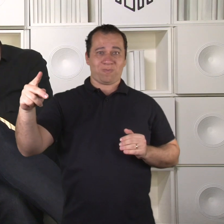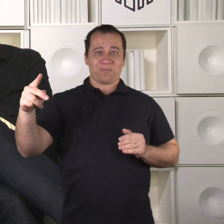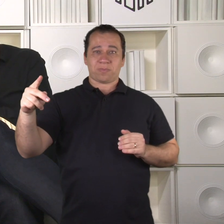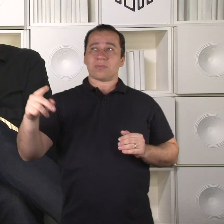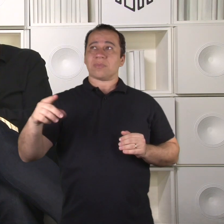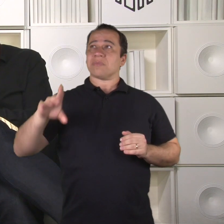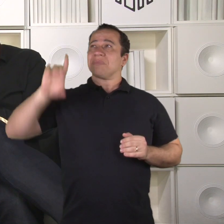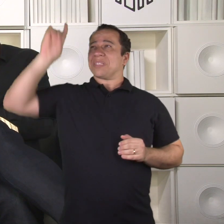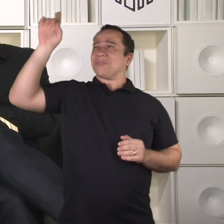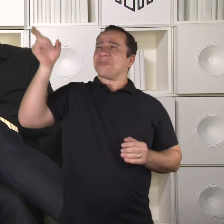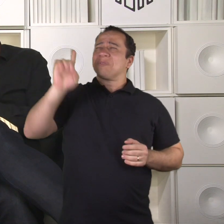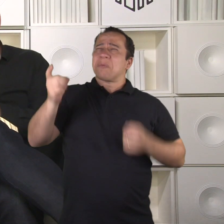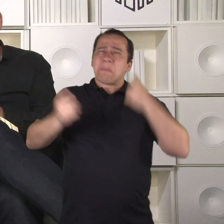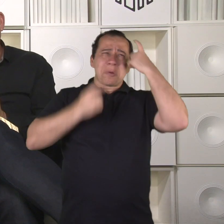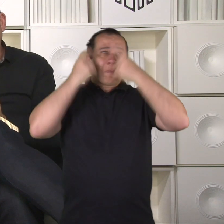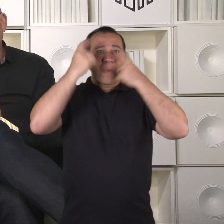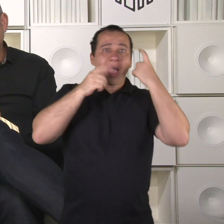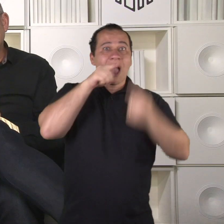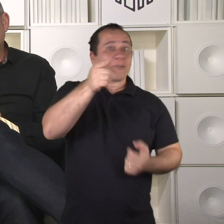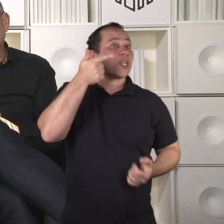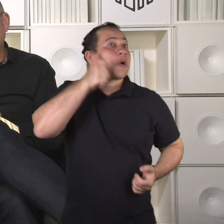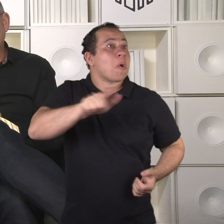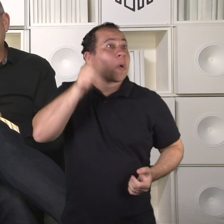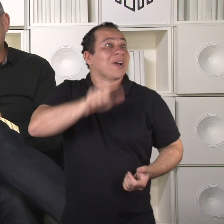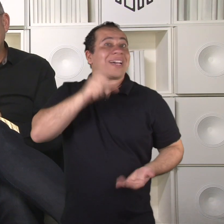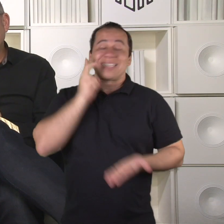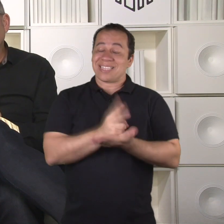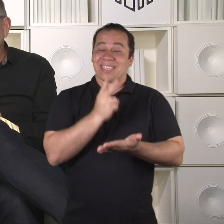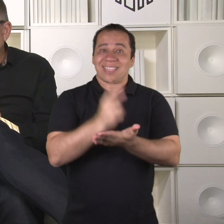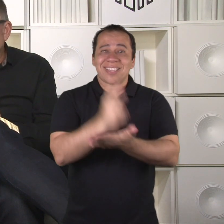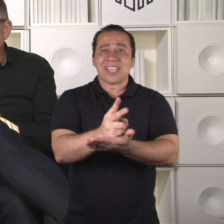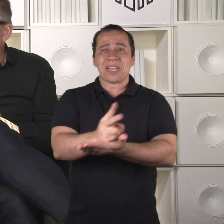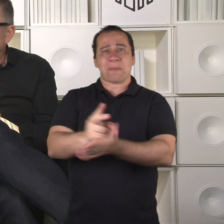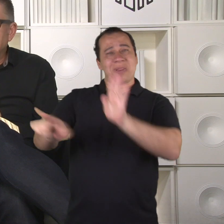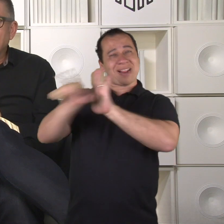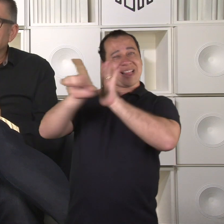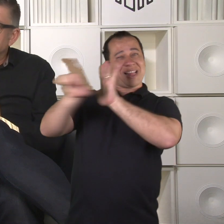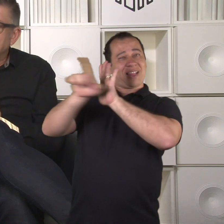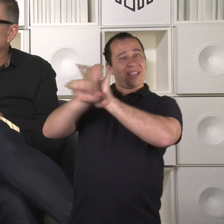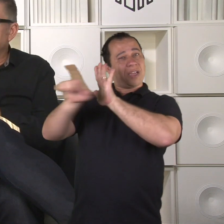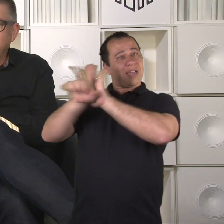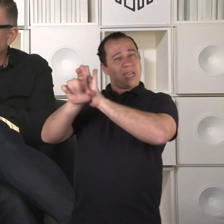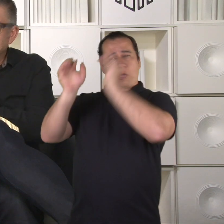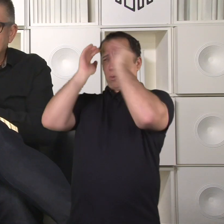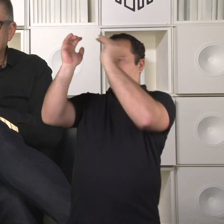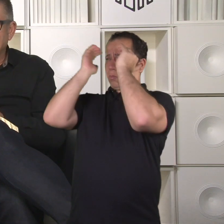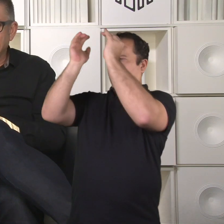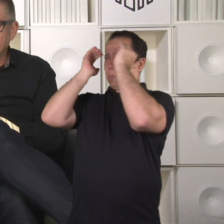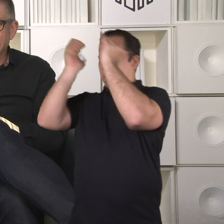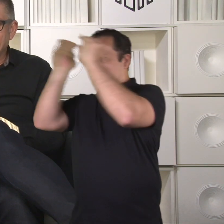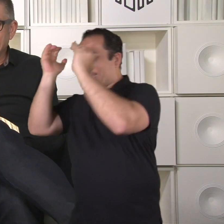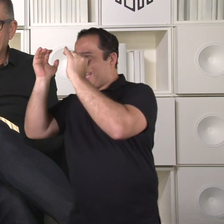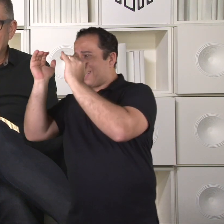deveria ser. Pela simples razão de que você nunca será do jeito que deveria